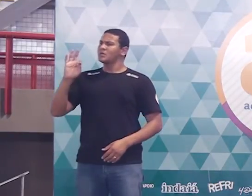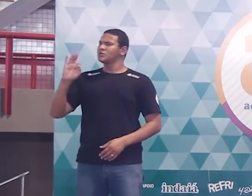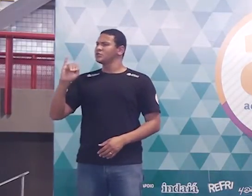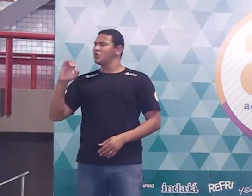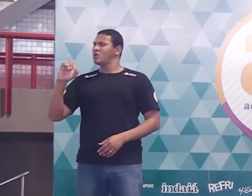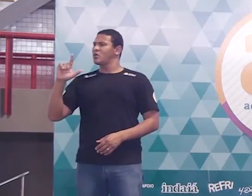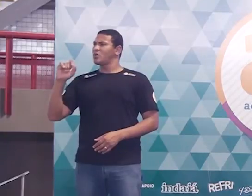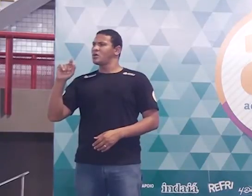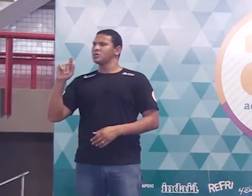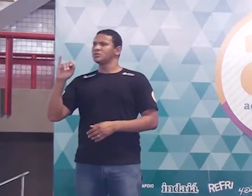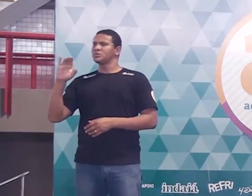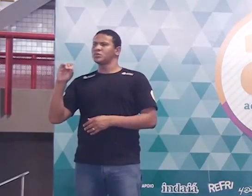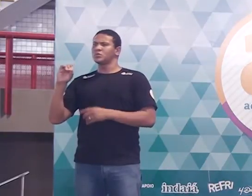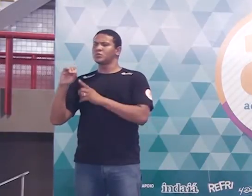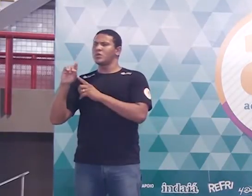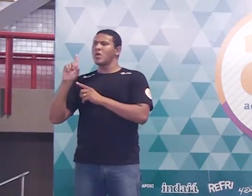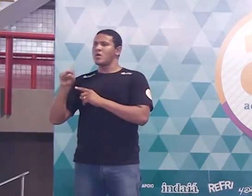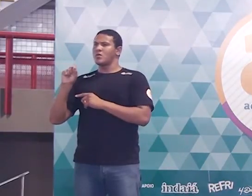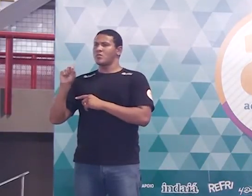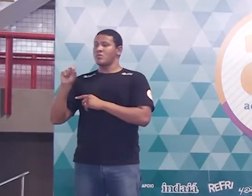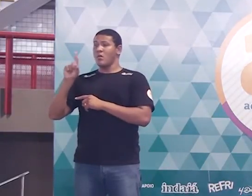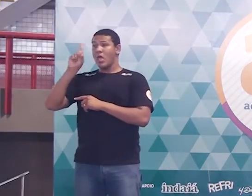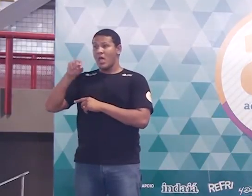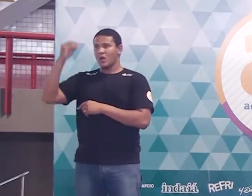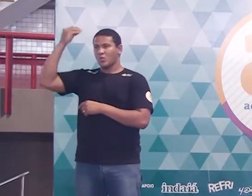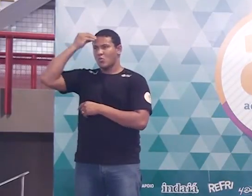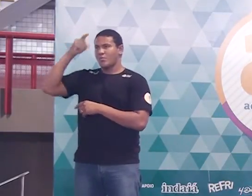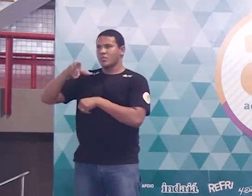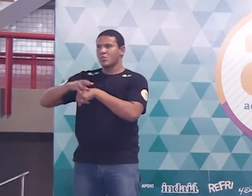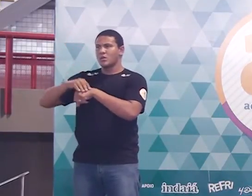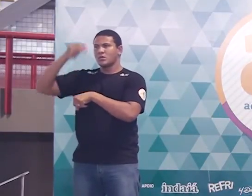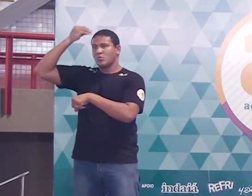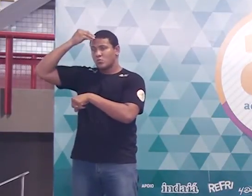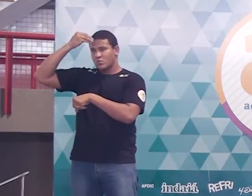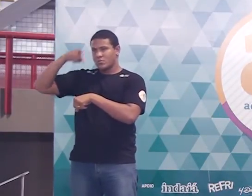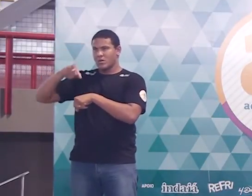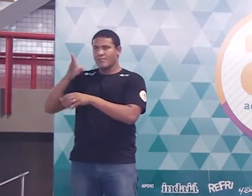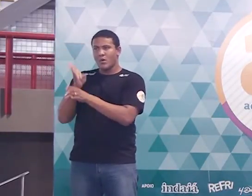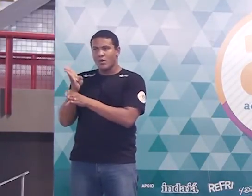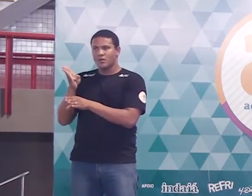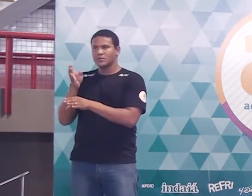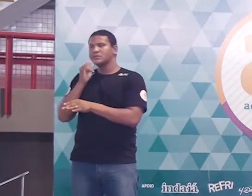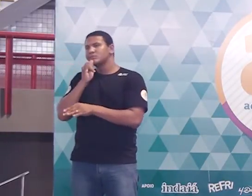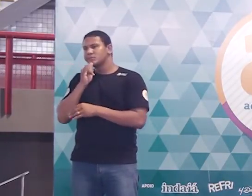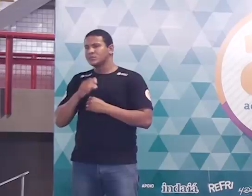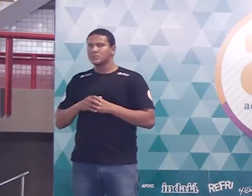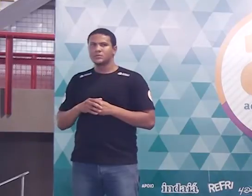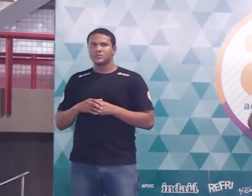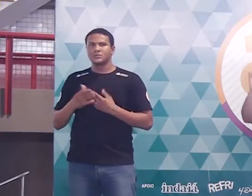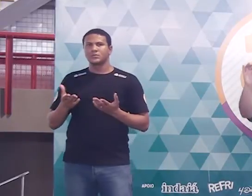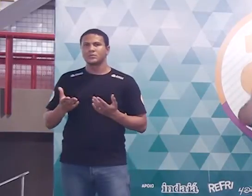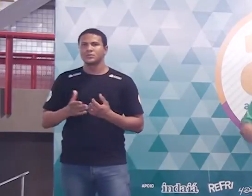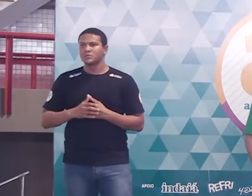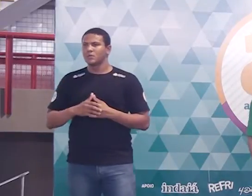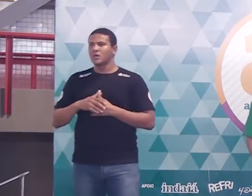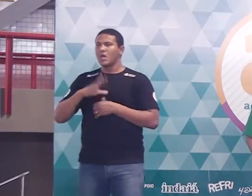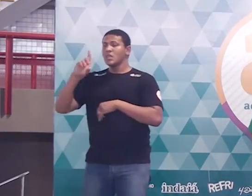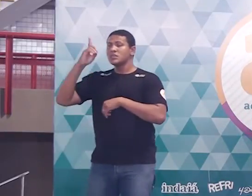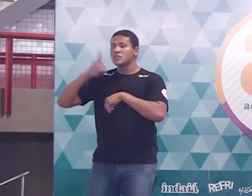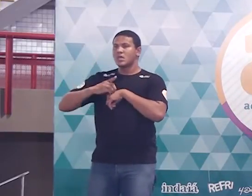de uma doença? É o causador da doença. Por exemplo, quem é o agente etiológico da